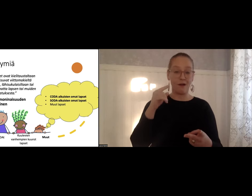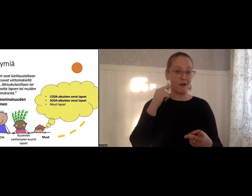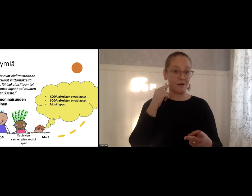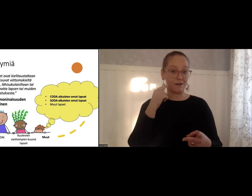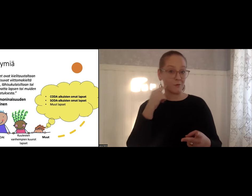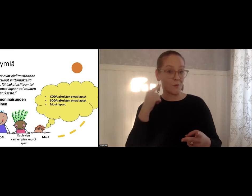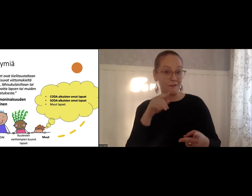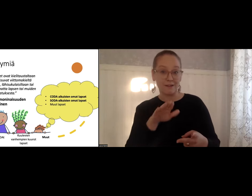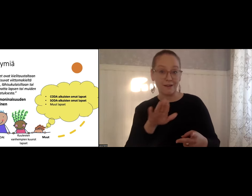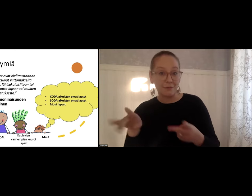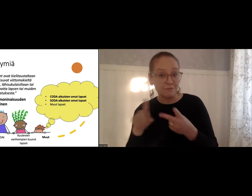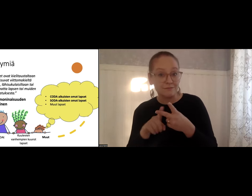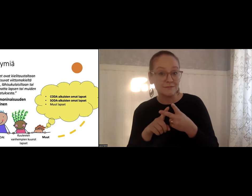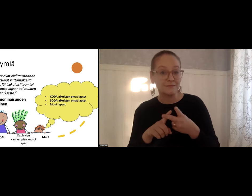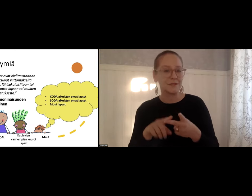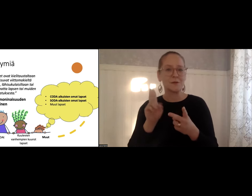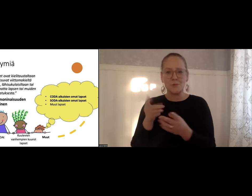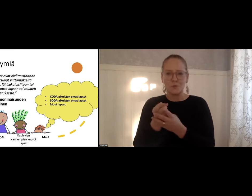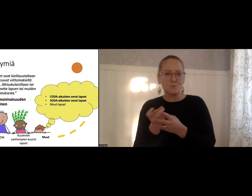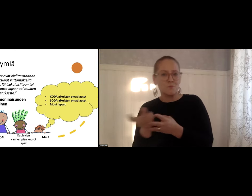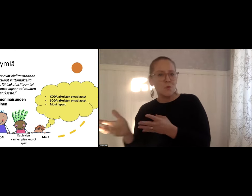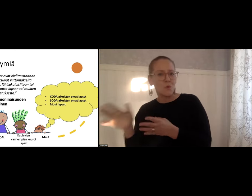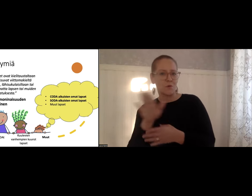tai soda-aikuisten kuulevia lapsia